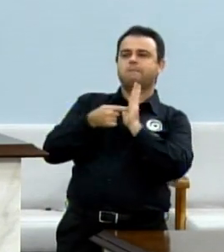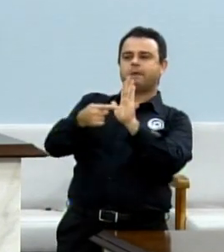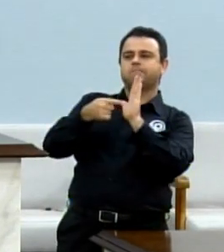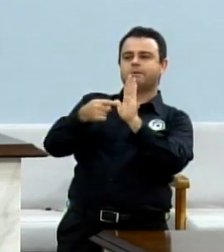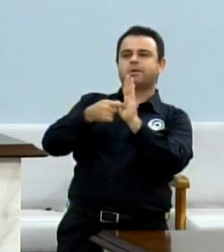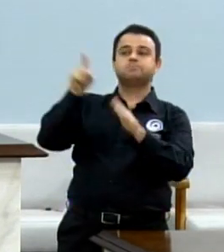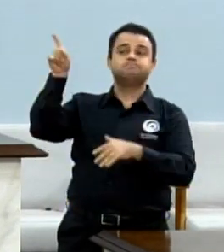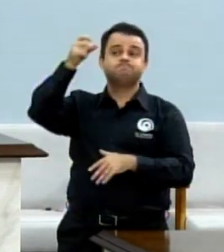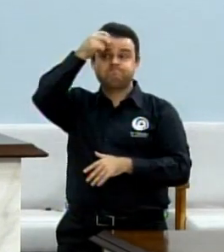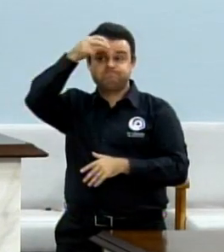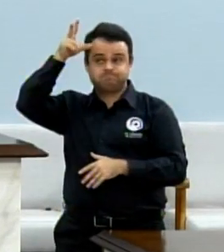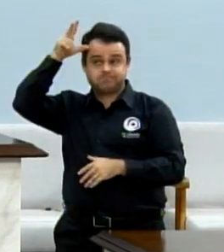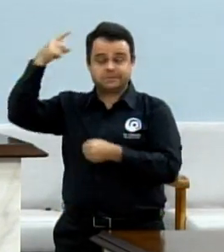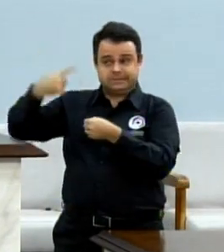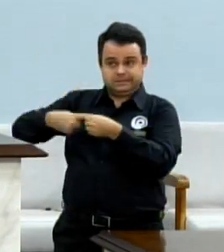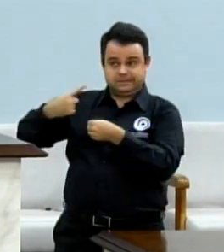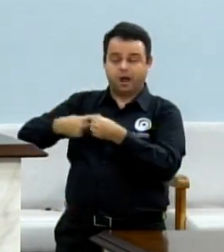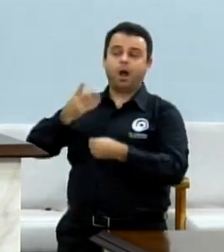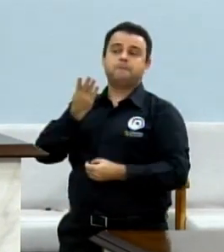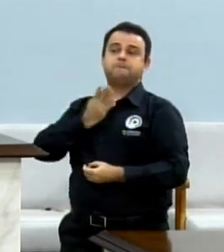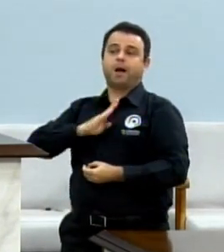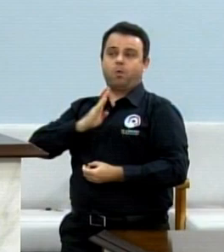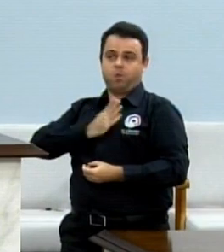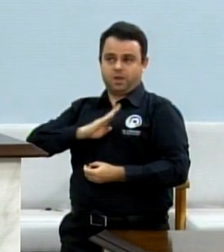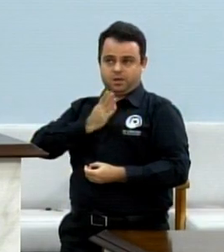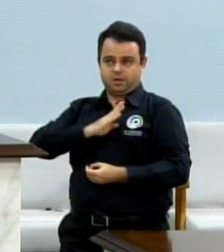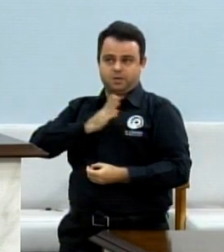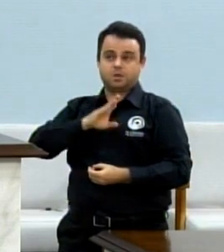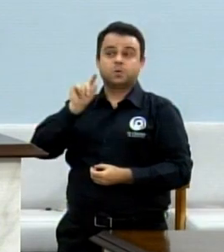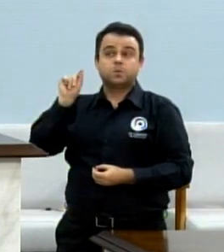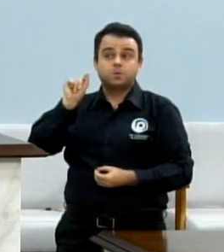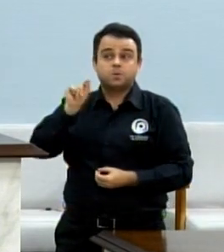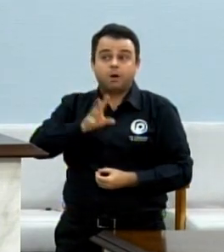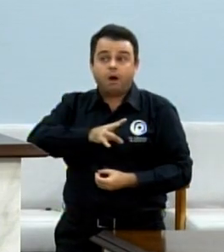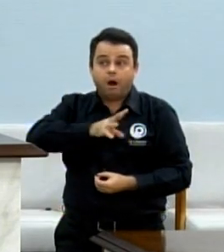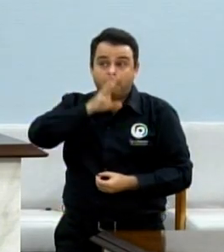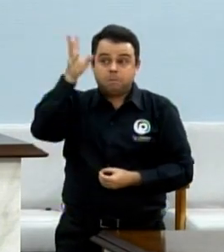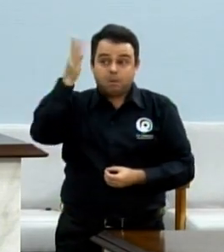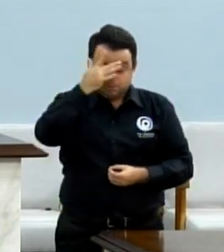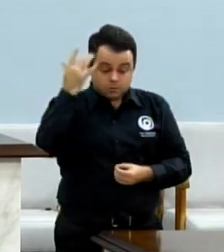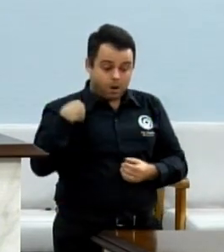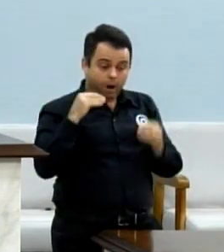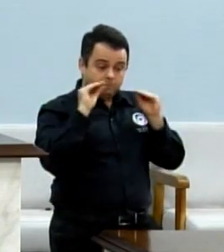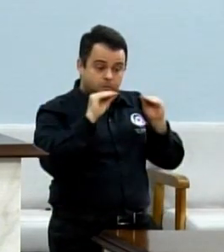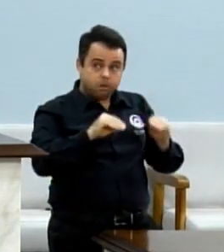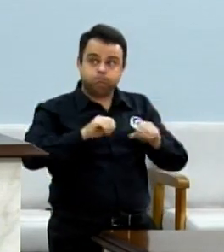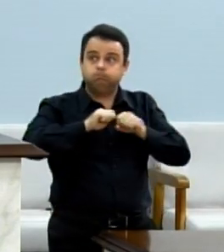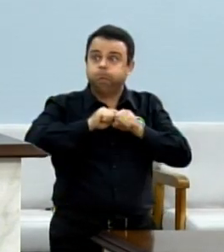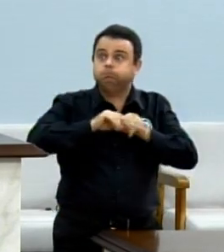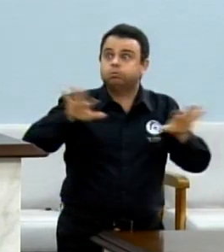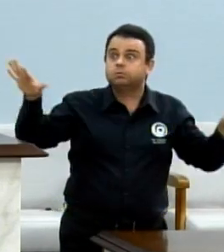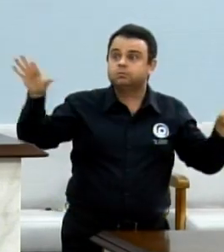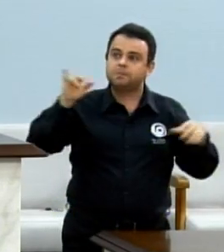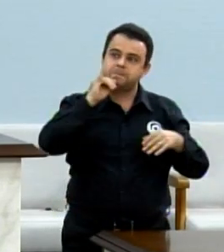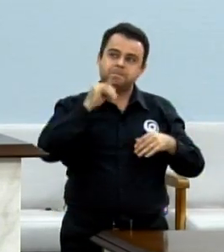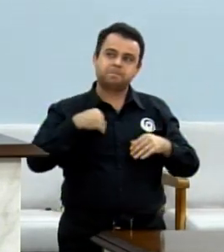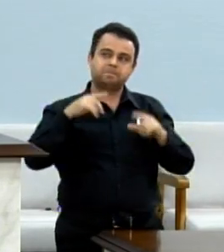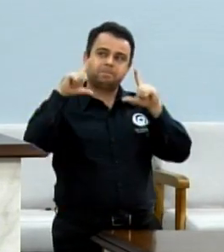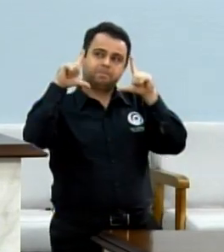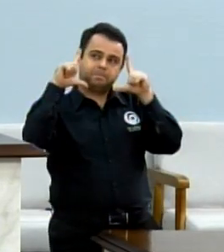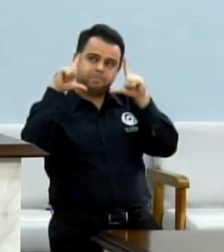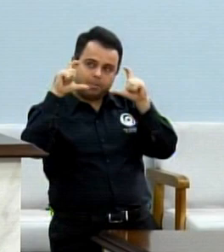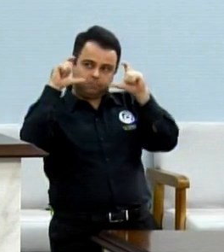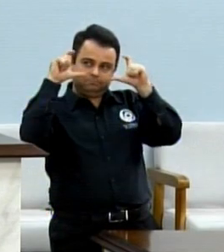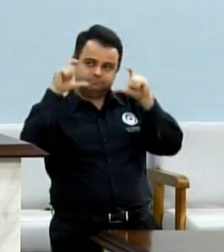da Prefeitura de Barueri, por exemplo, que teve um incidente de vazamento por conta do colaborador. O colaborador ele tirou uma foto de um posto de